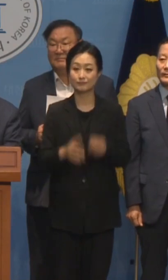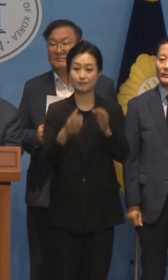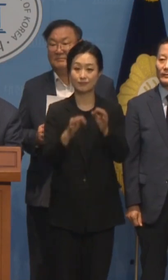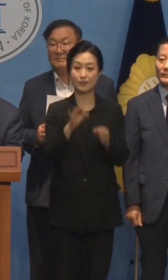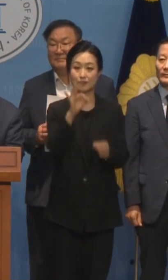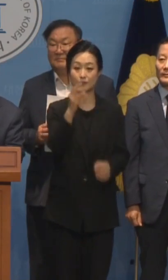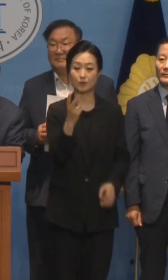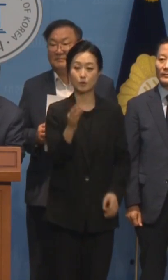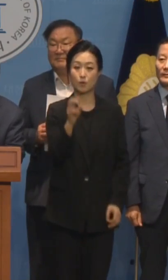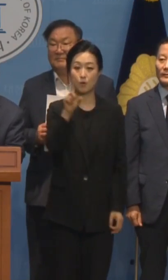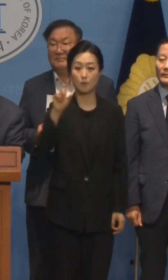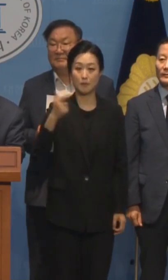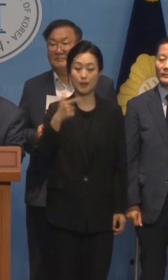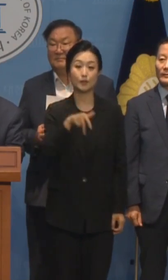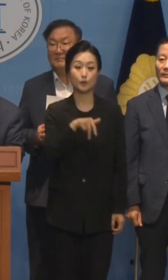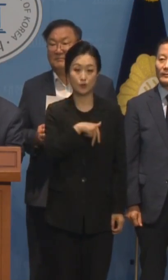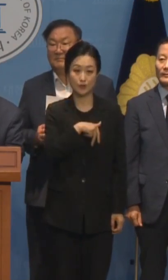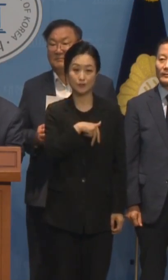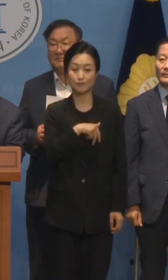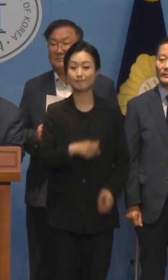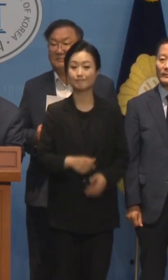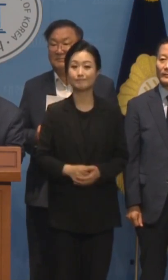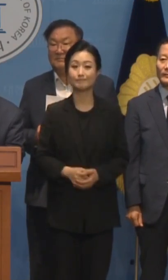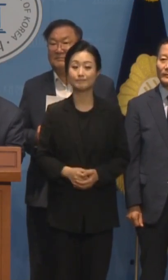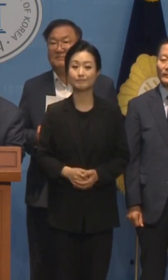김용만 의원님 오셨습니다.